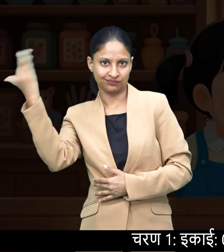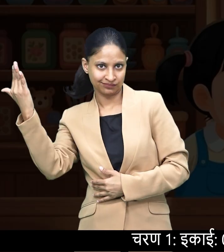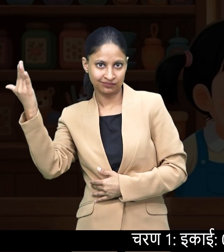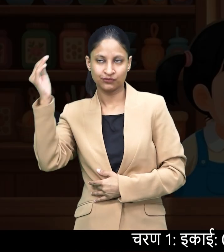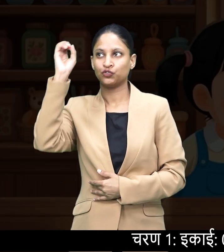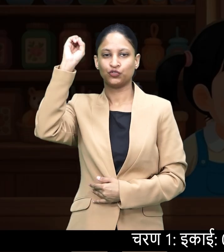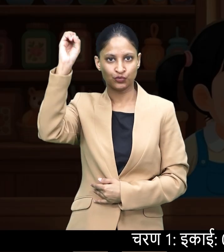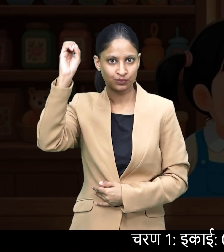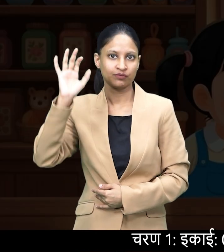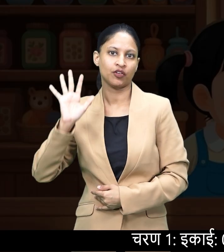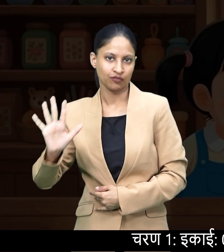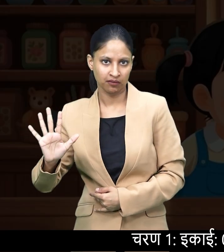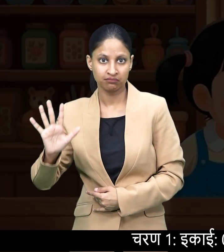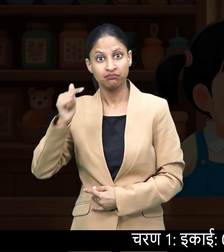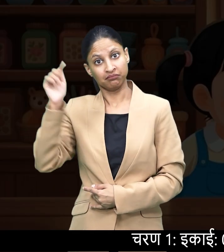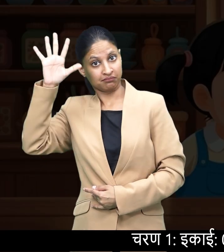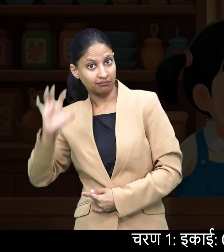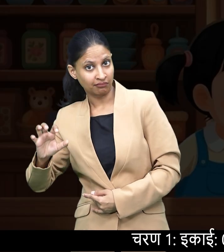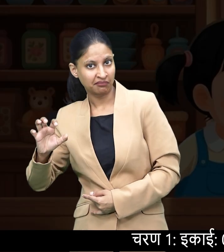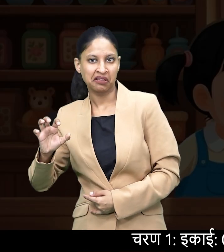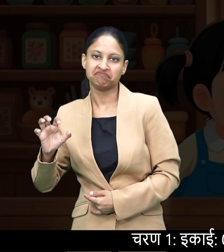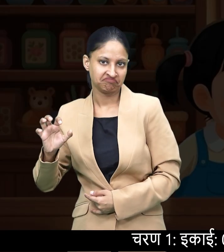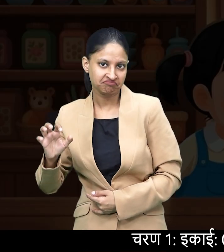इकाई 0 घटा 5 नहीं कर सकते,